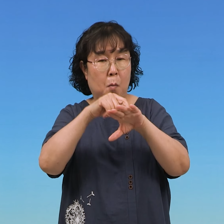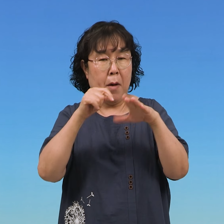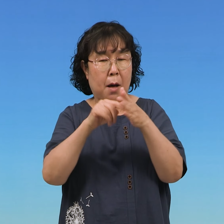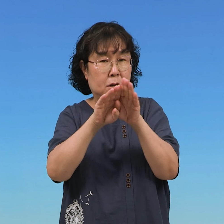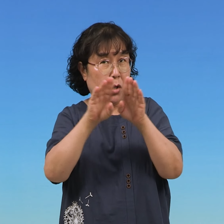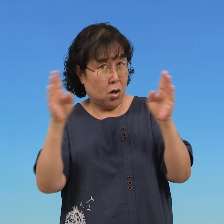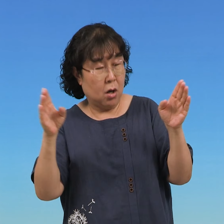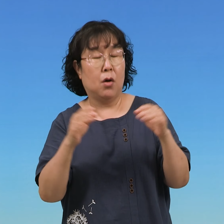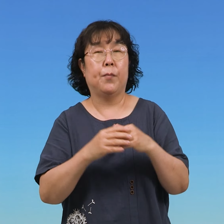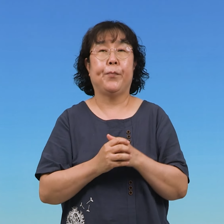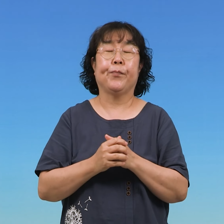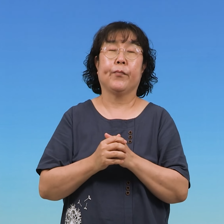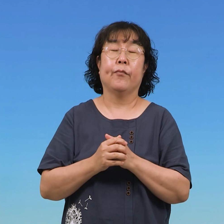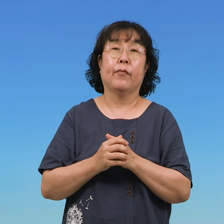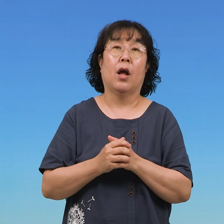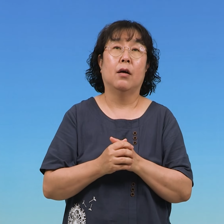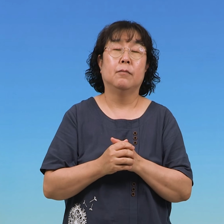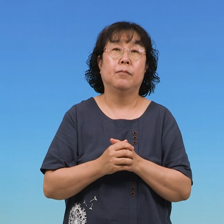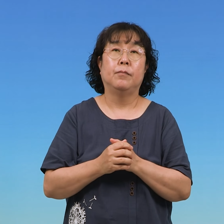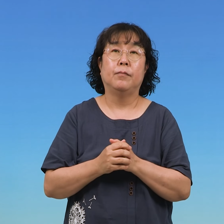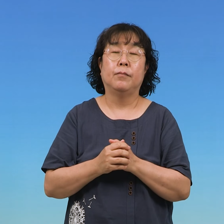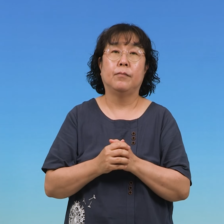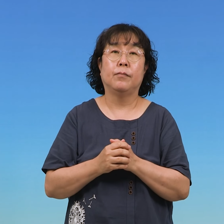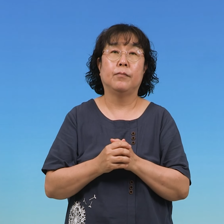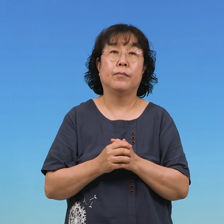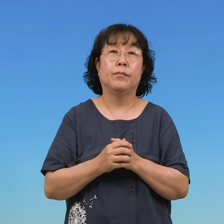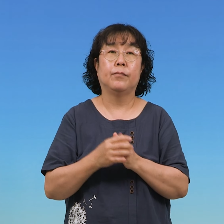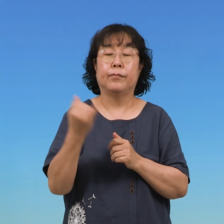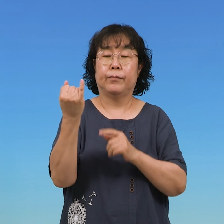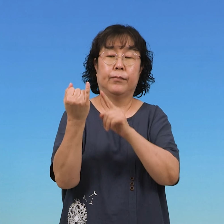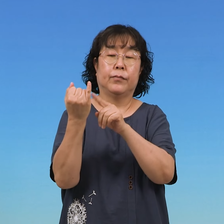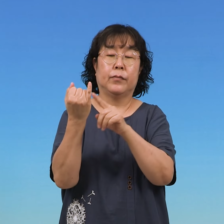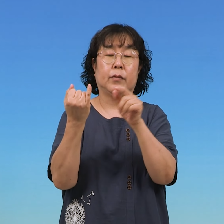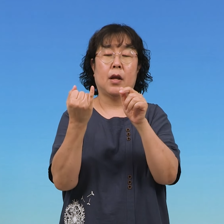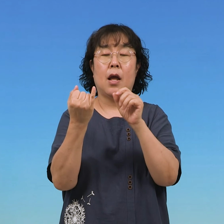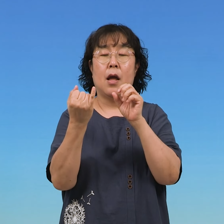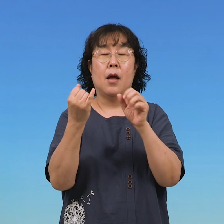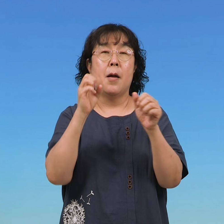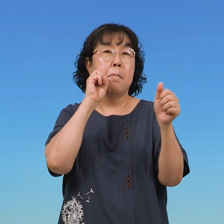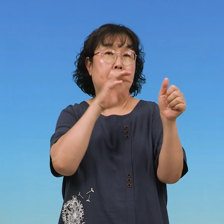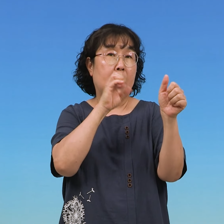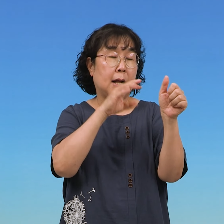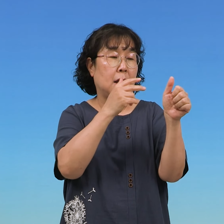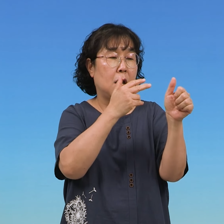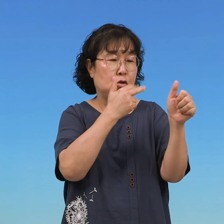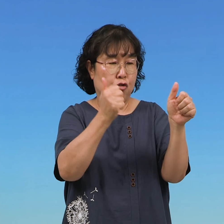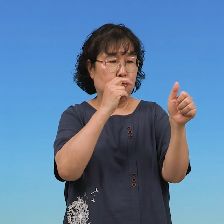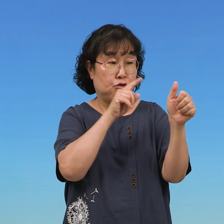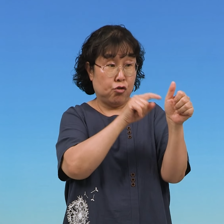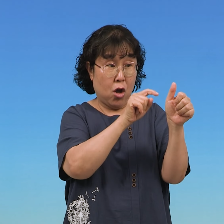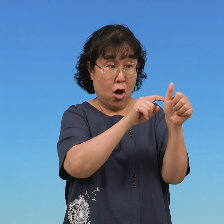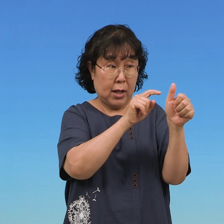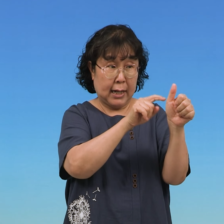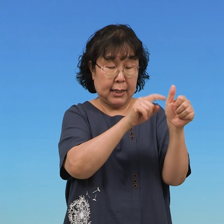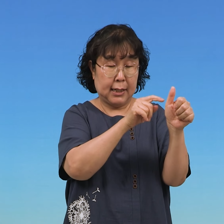거예요. 그게 19절에 나오는 내용입니다. 이렇게 이야기합니다. 수가성 여자가 이르되 주여 내가